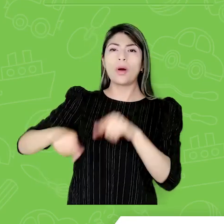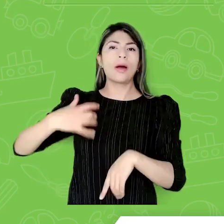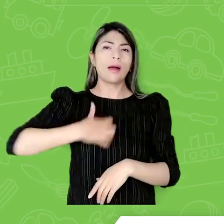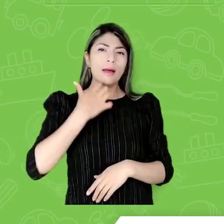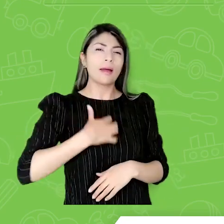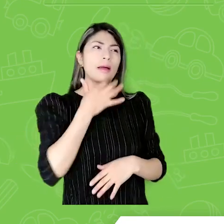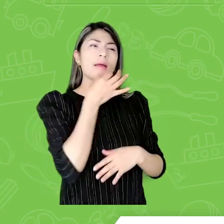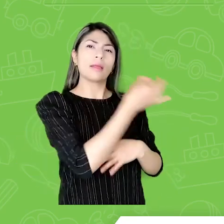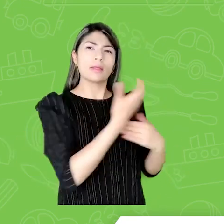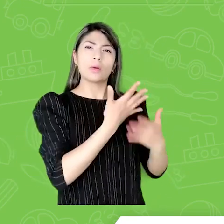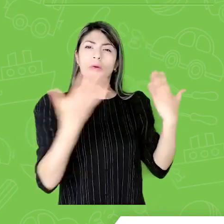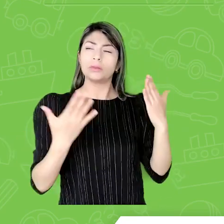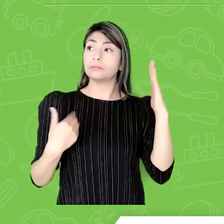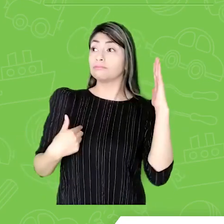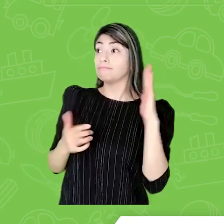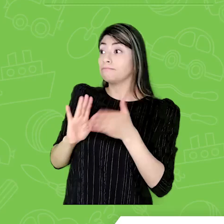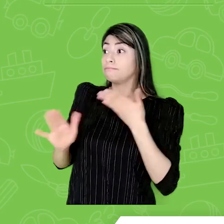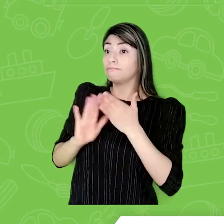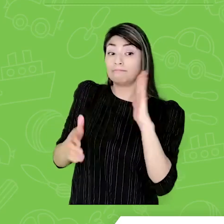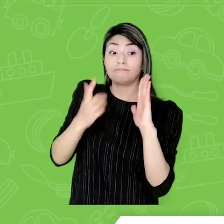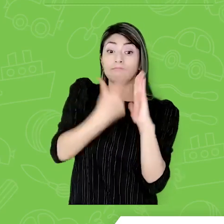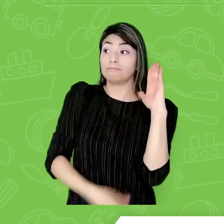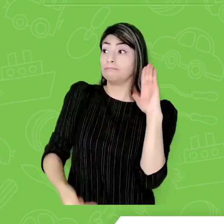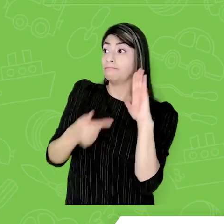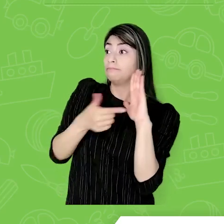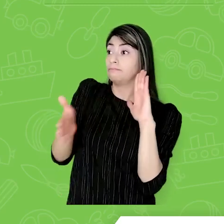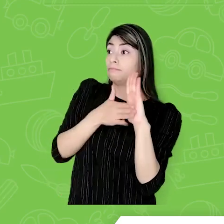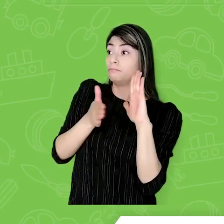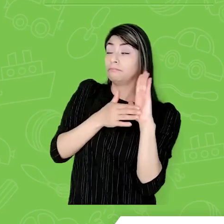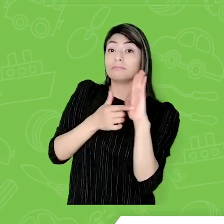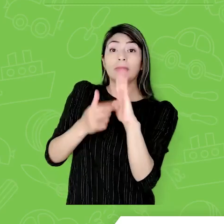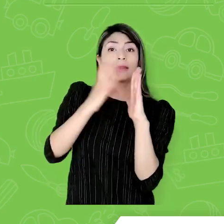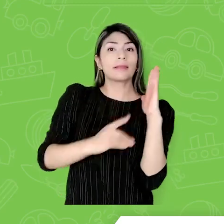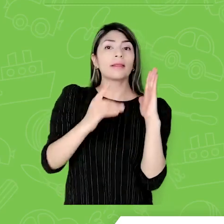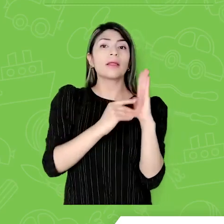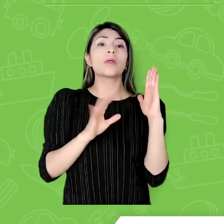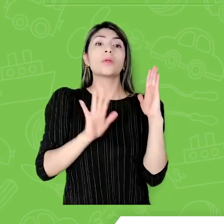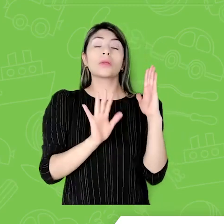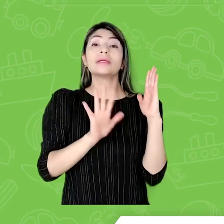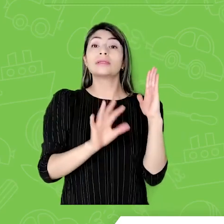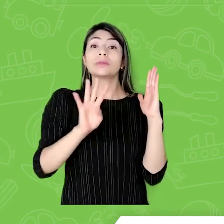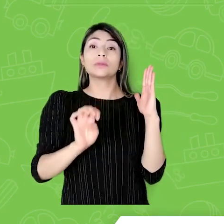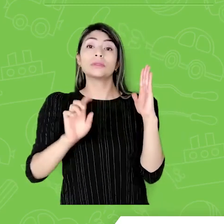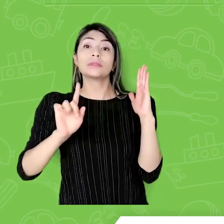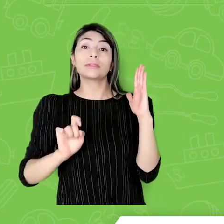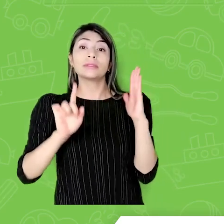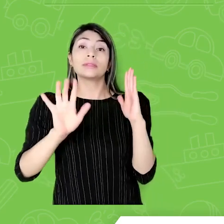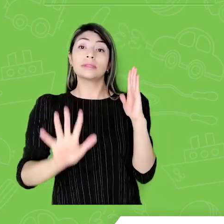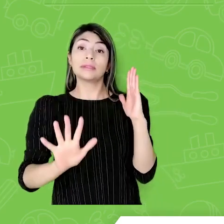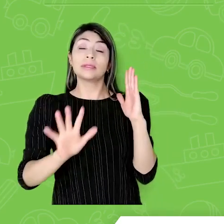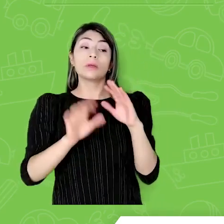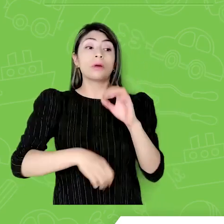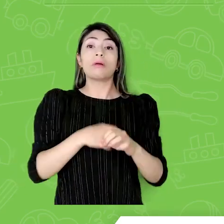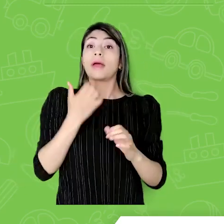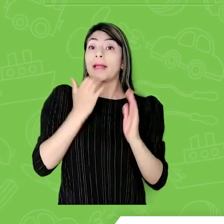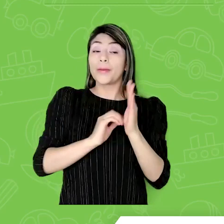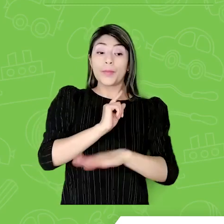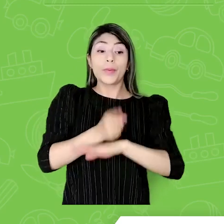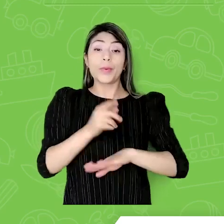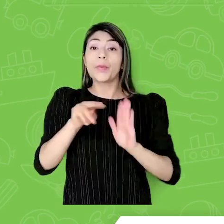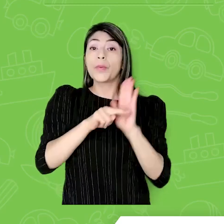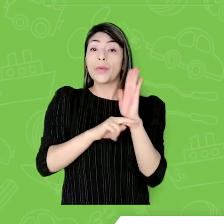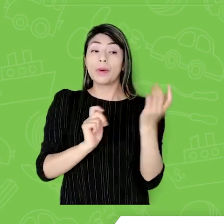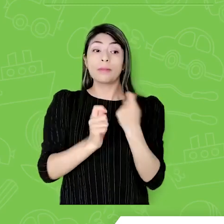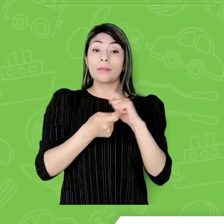situaciones previstas en los artículos 14 y 15 del Decreto Ley 760 de 2005 o en las normas que los modifiquen